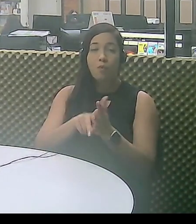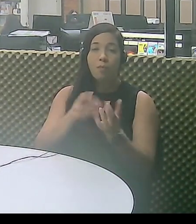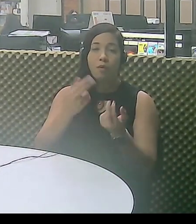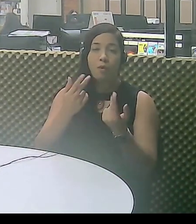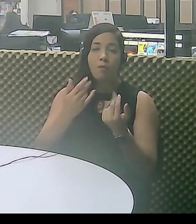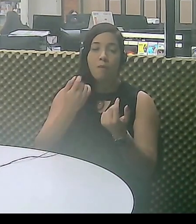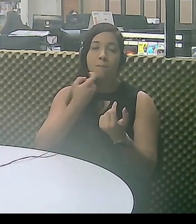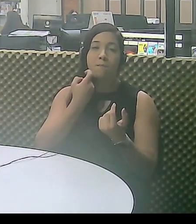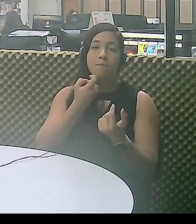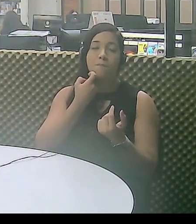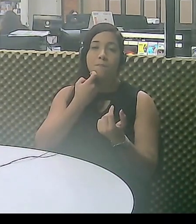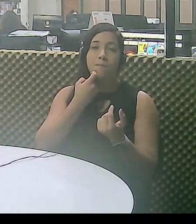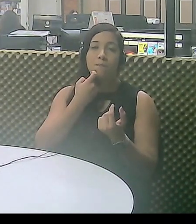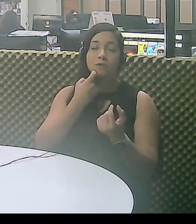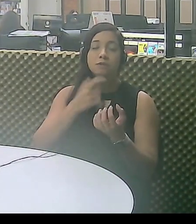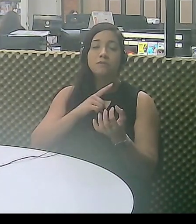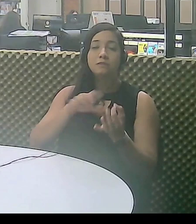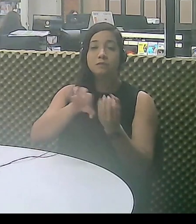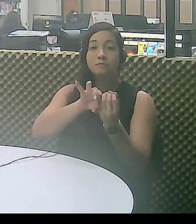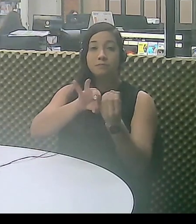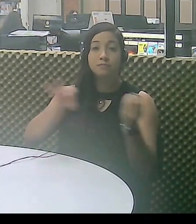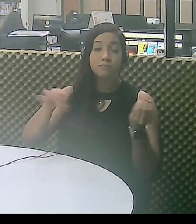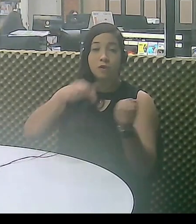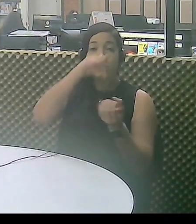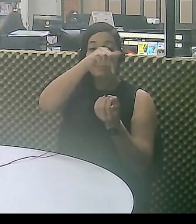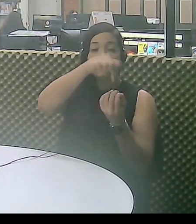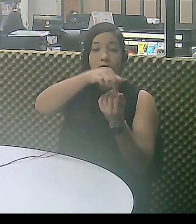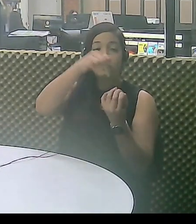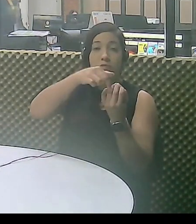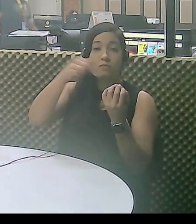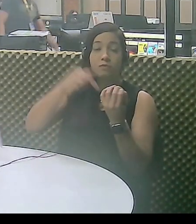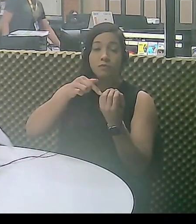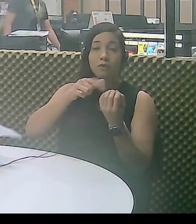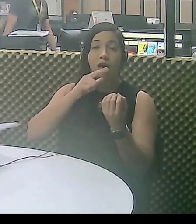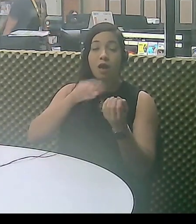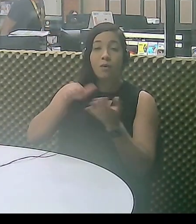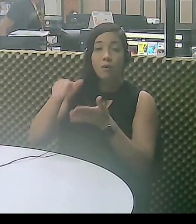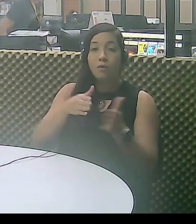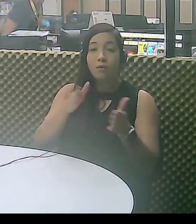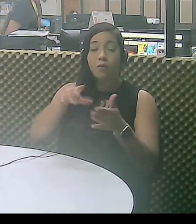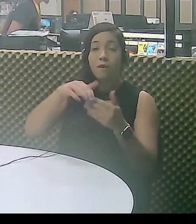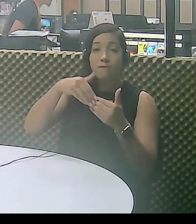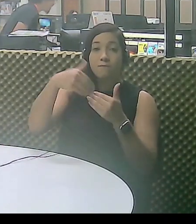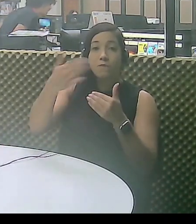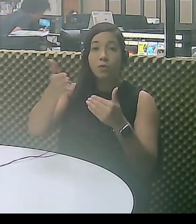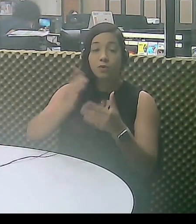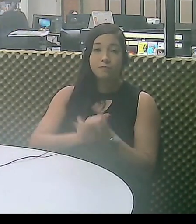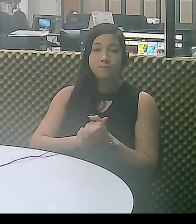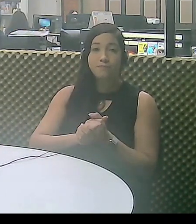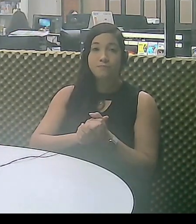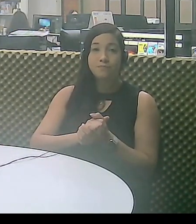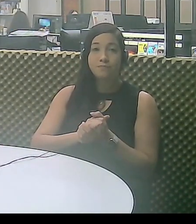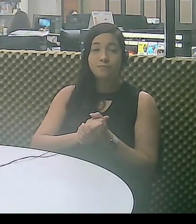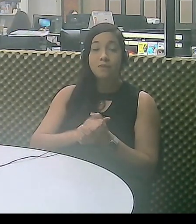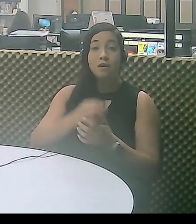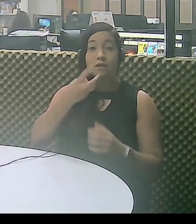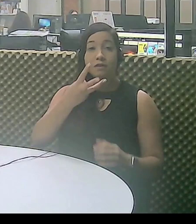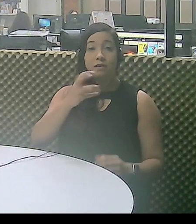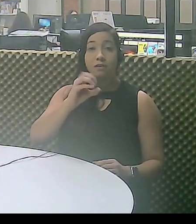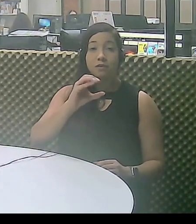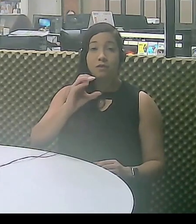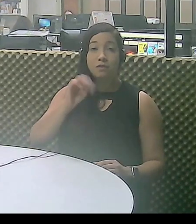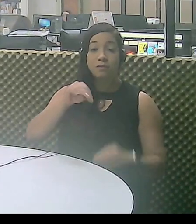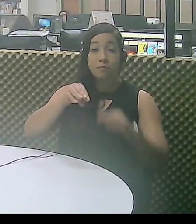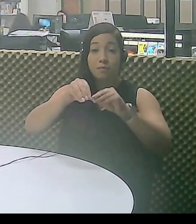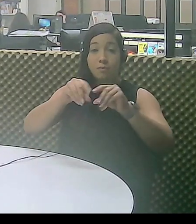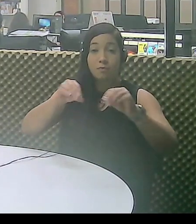peixe, que usa canos perfurados para conduzir todo o excesso de água para fora do local. Camada de 30 centímetros de